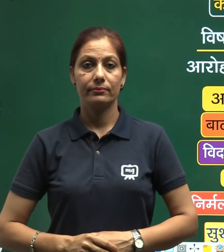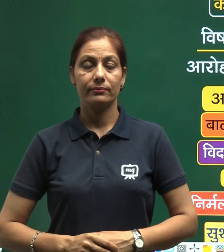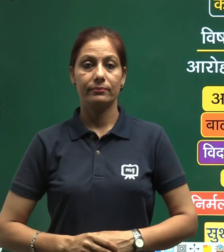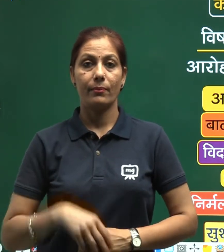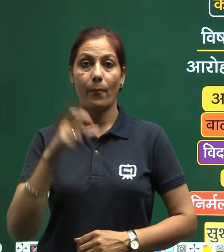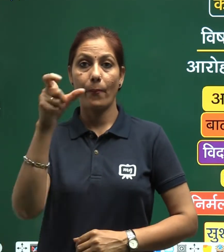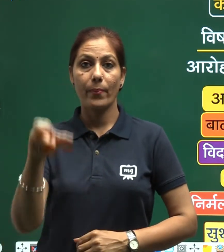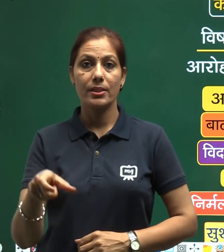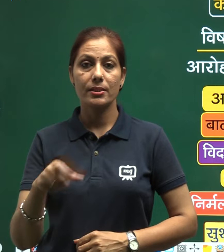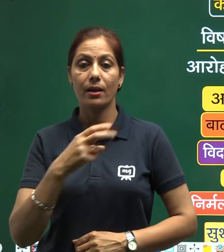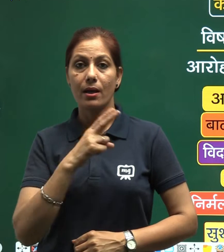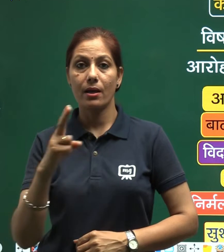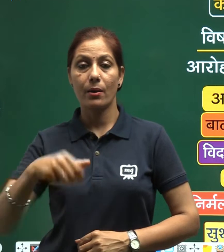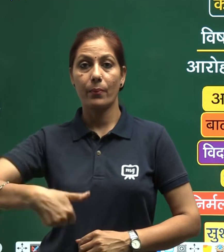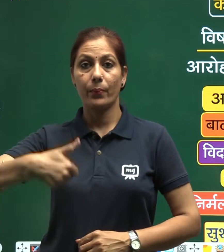वायसराय कर्जन द्वारा